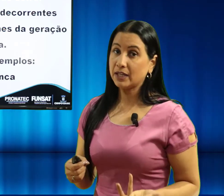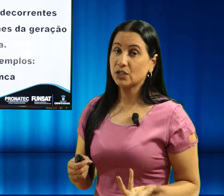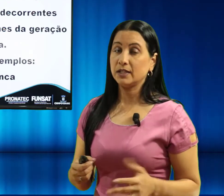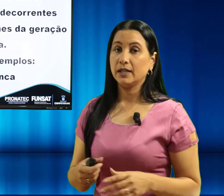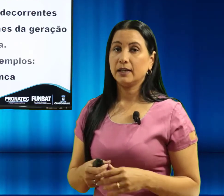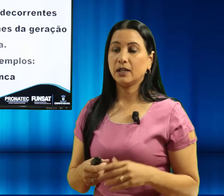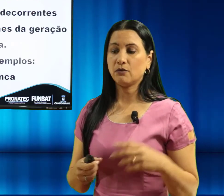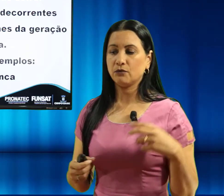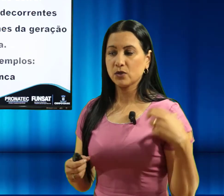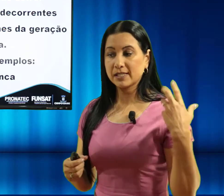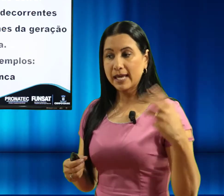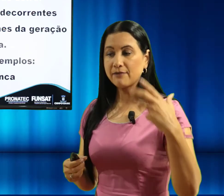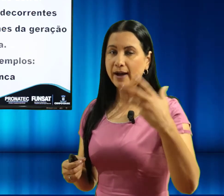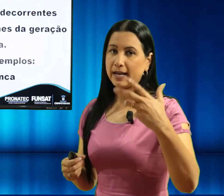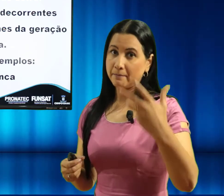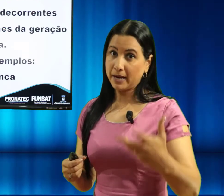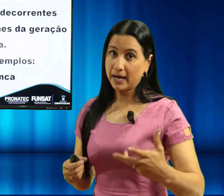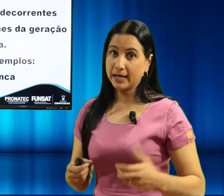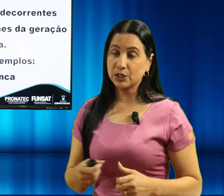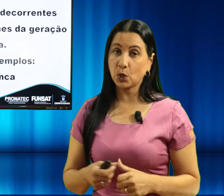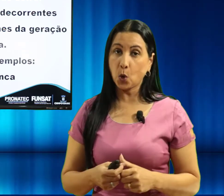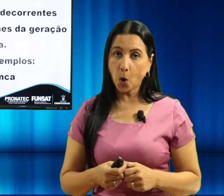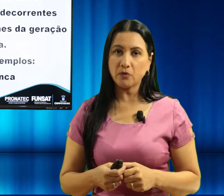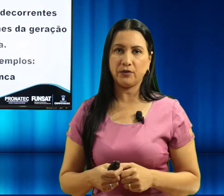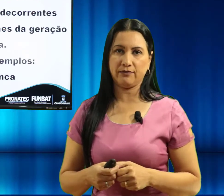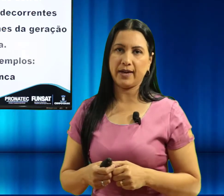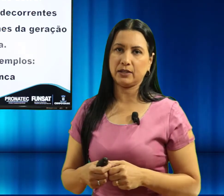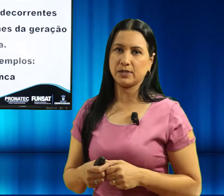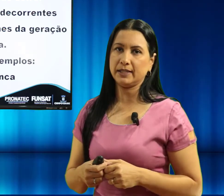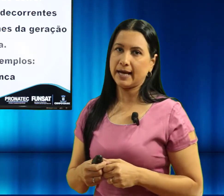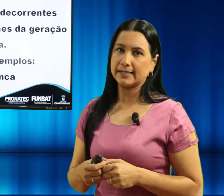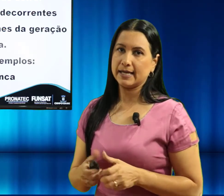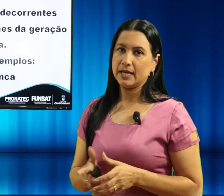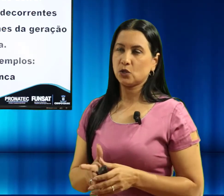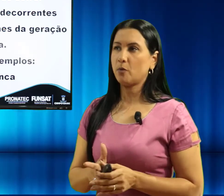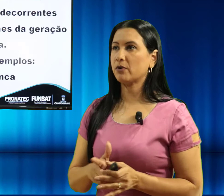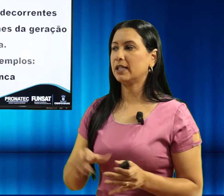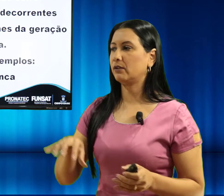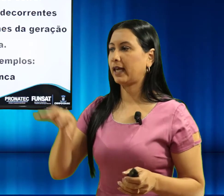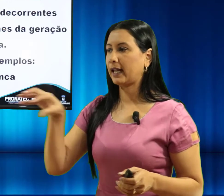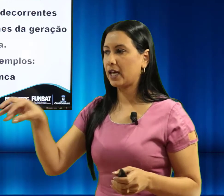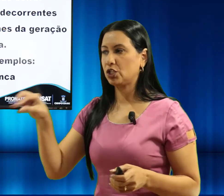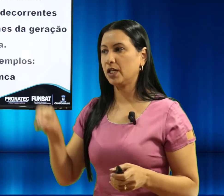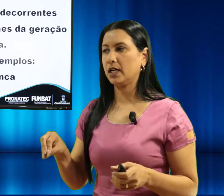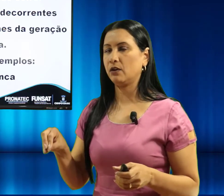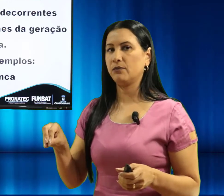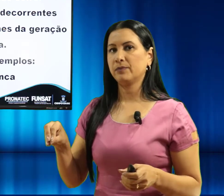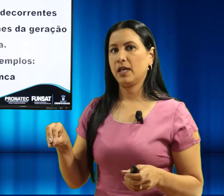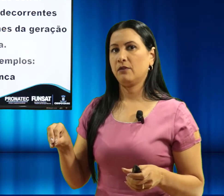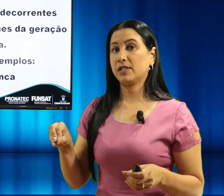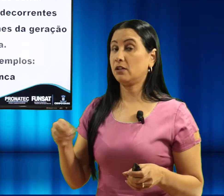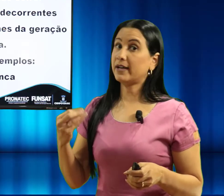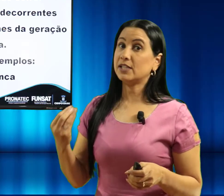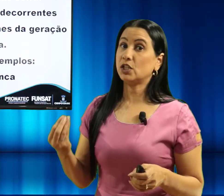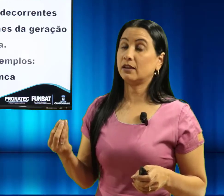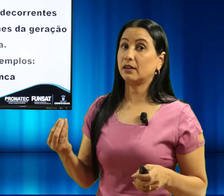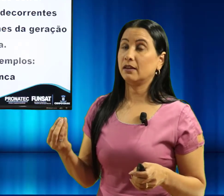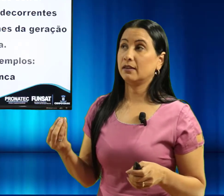diferente. Então, você vai lembrar de como foi feito os sinais, de como é o sinal daquela região, você não vai sentir